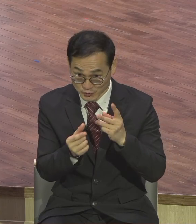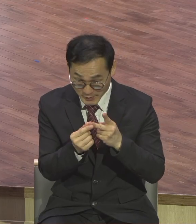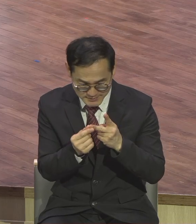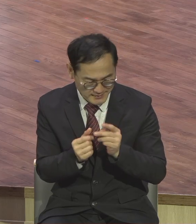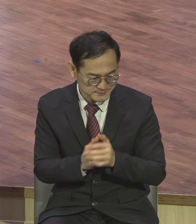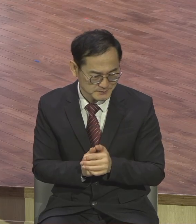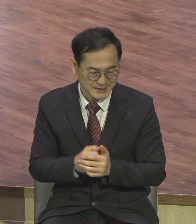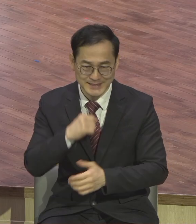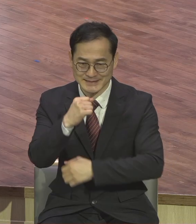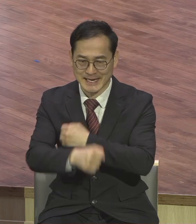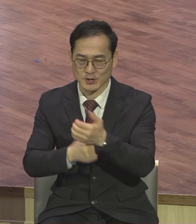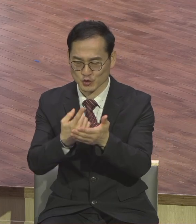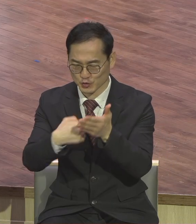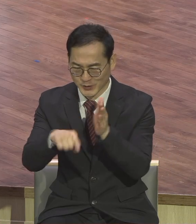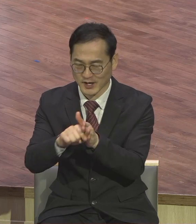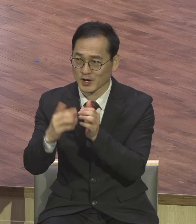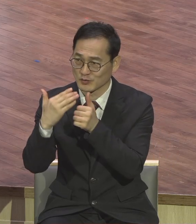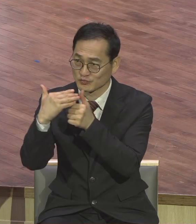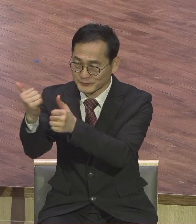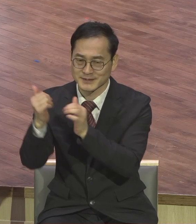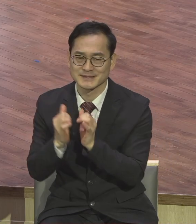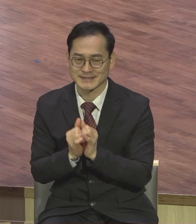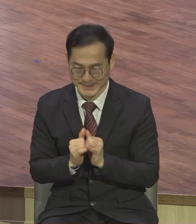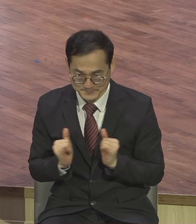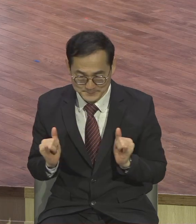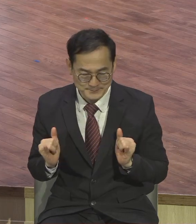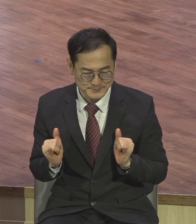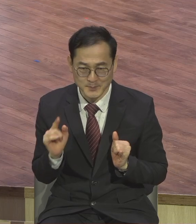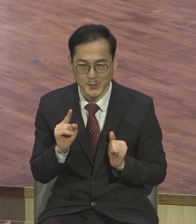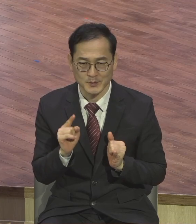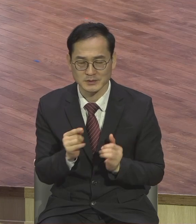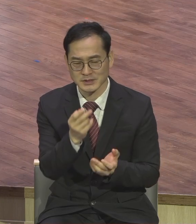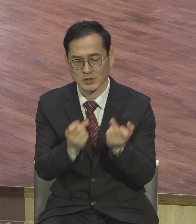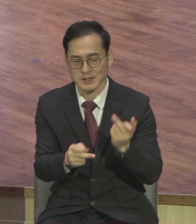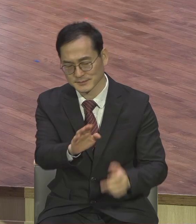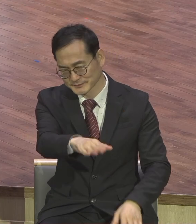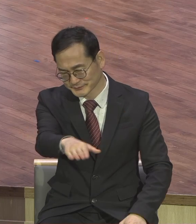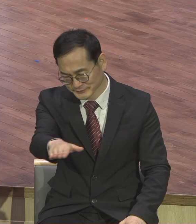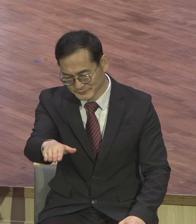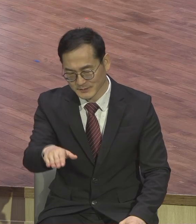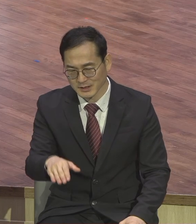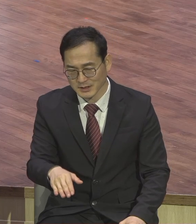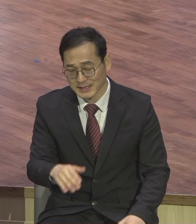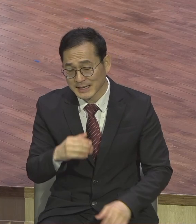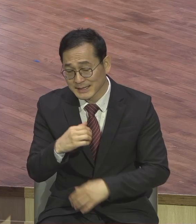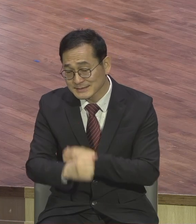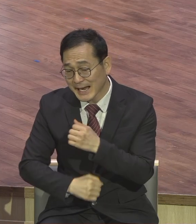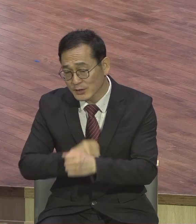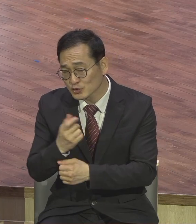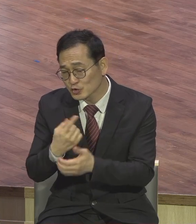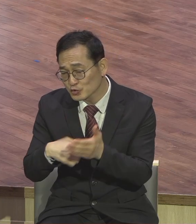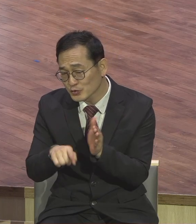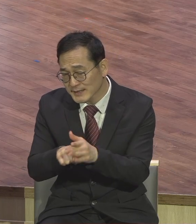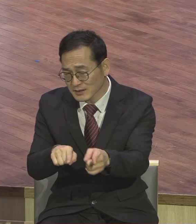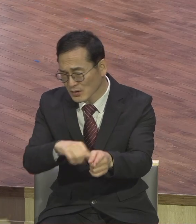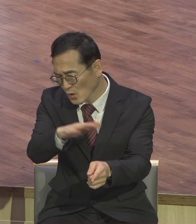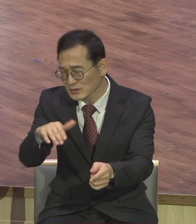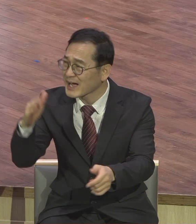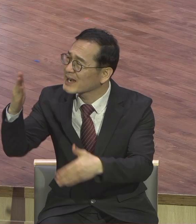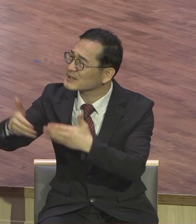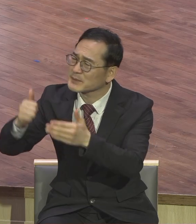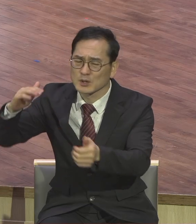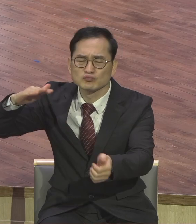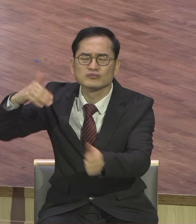부름 받은 자입니다. 13절 15절 봅니다. 형제들아, 너희가 자유를 위하여 부르심을 입었나니